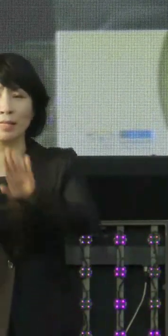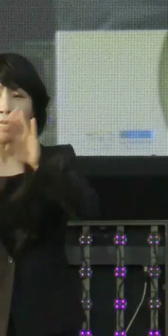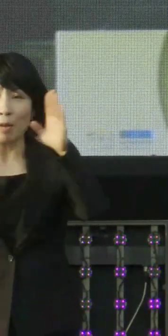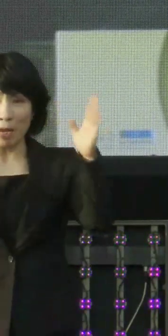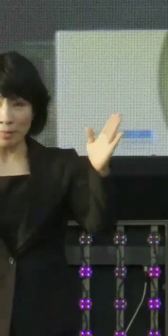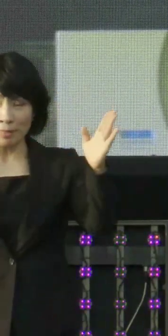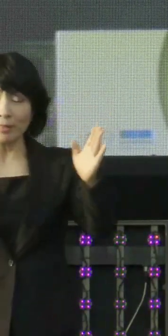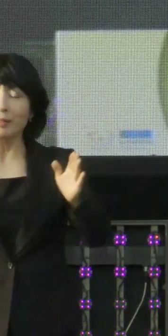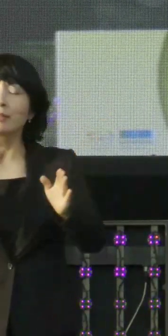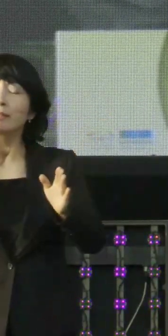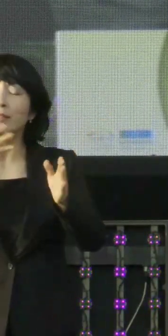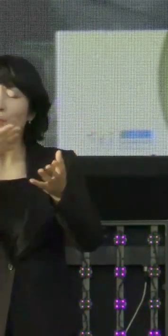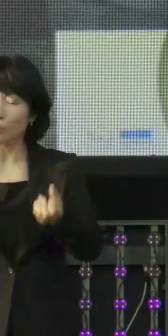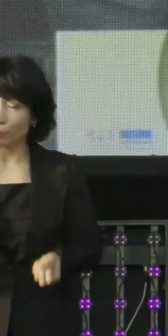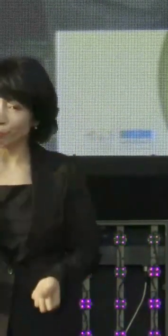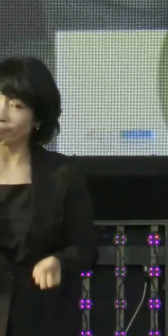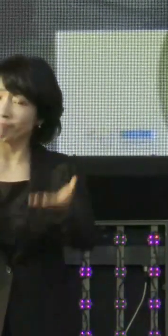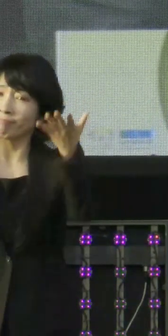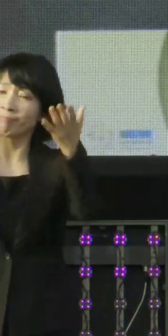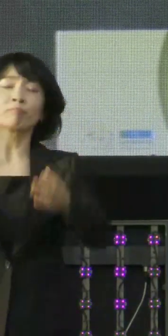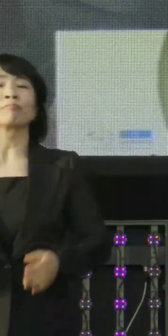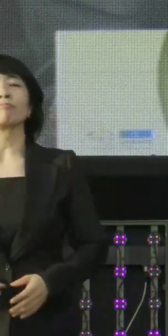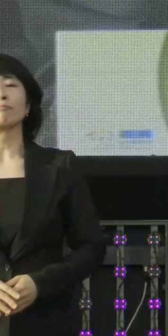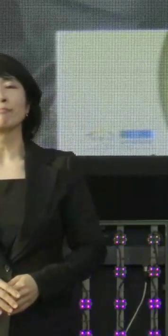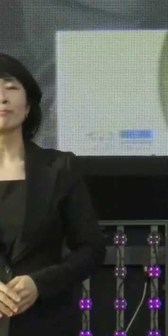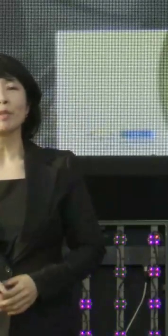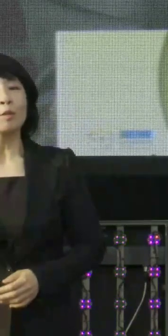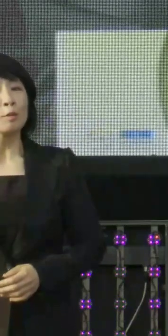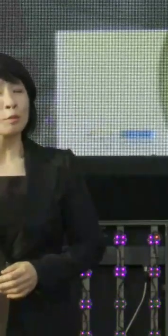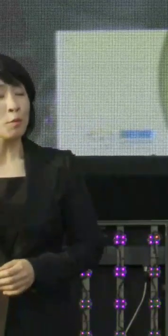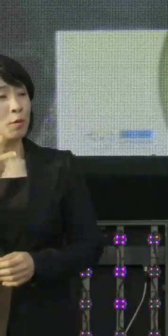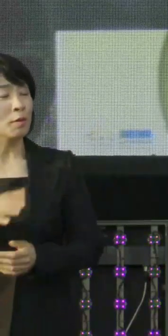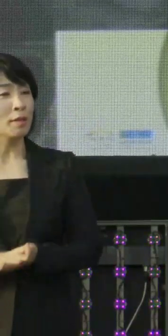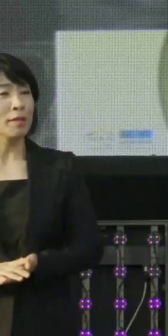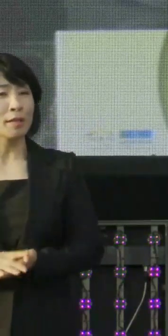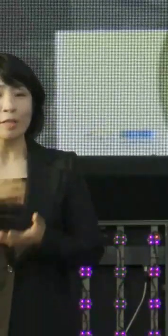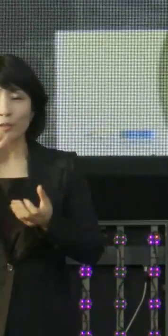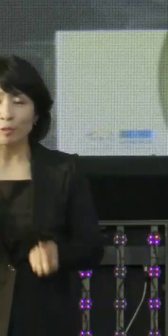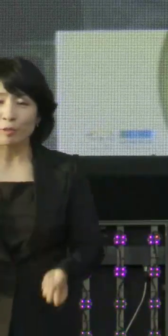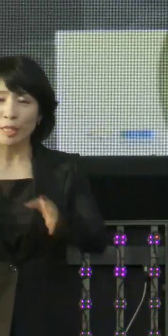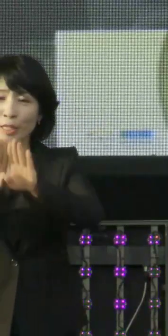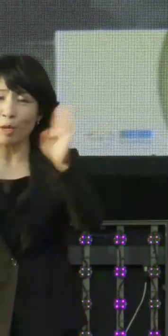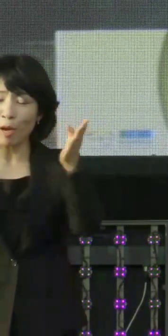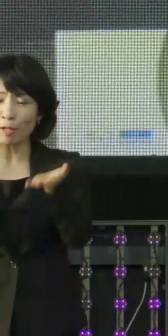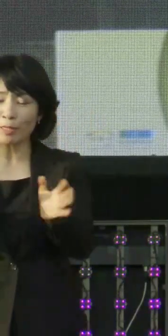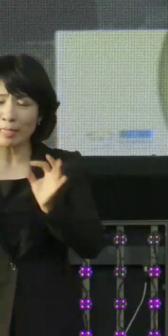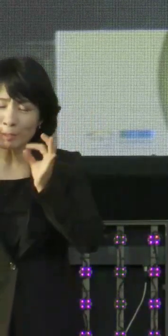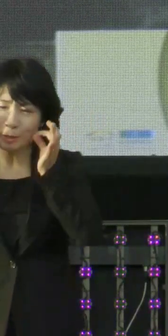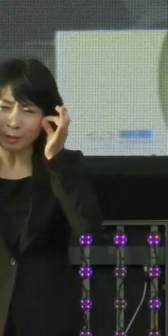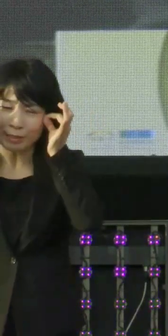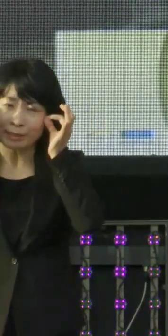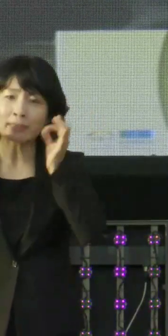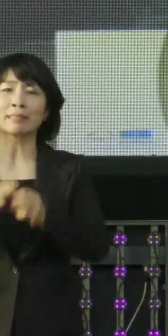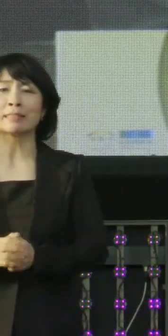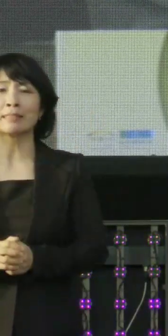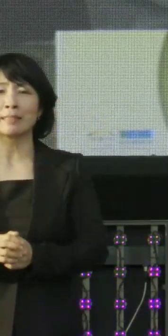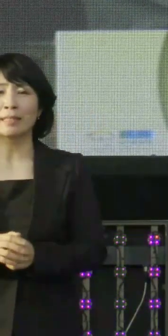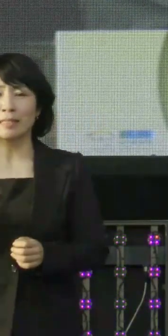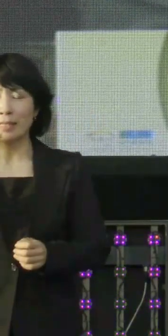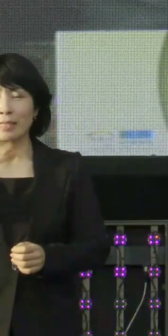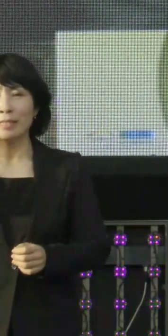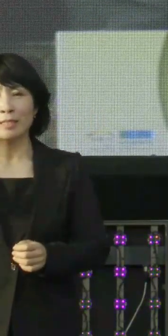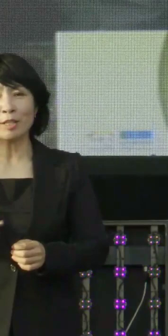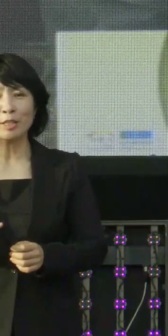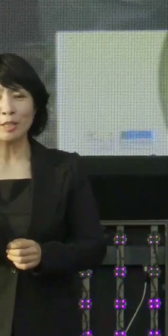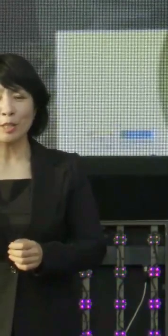개막식을 진심으로 축하드립니다. 아울러 축제 개막을 위해 애써주신